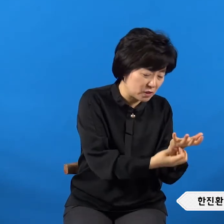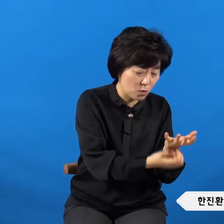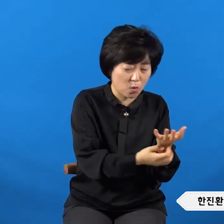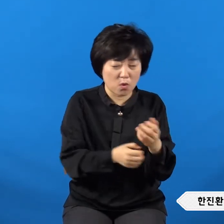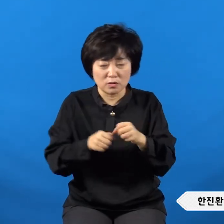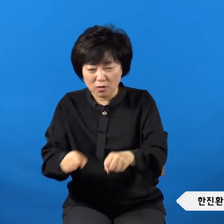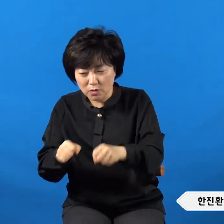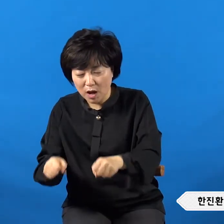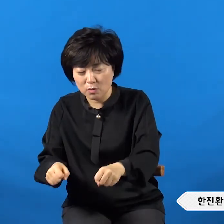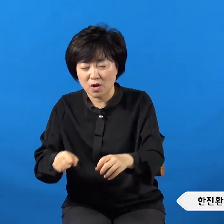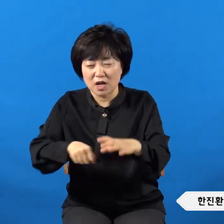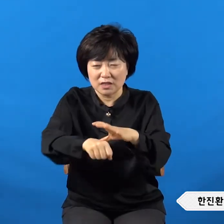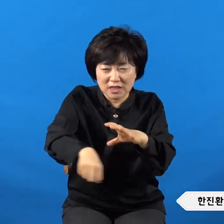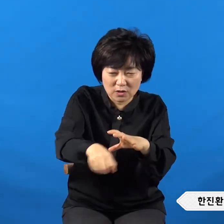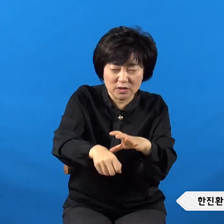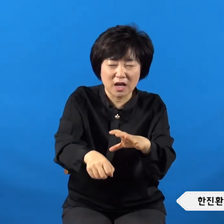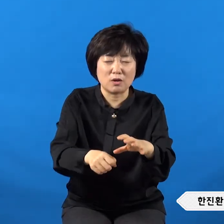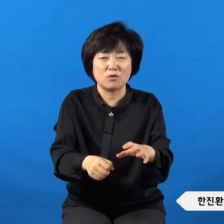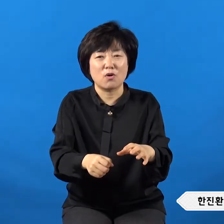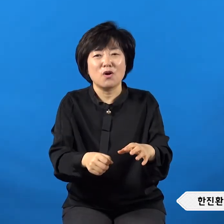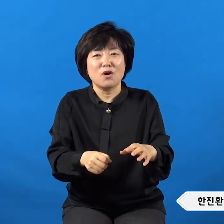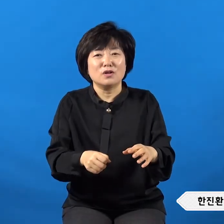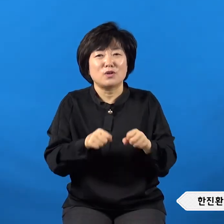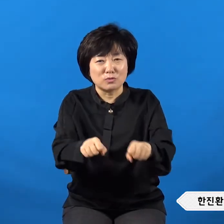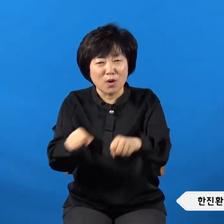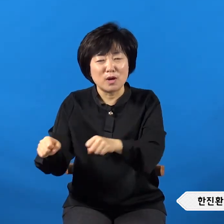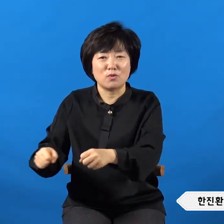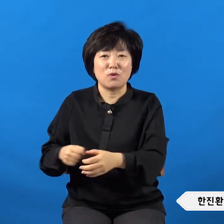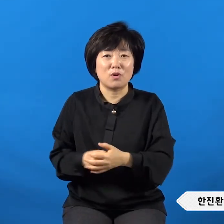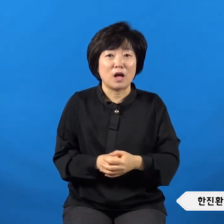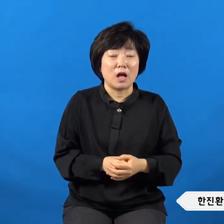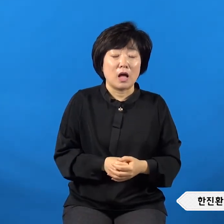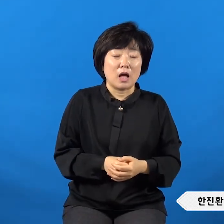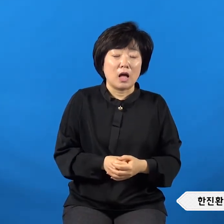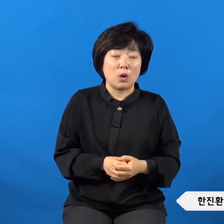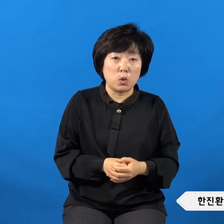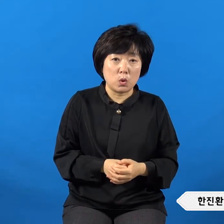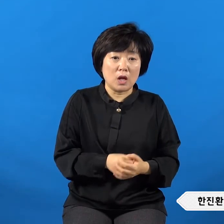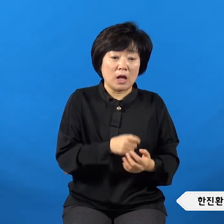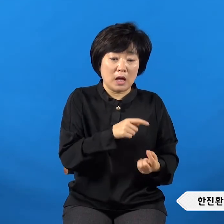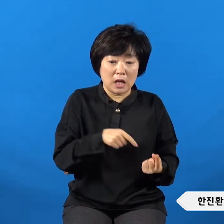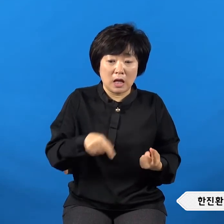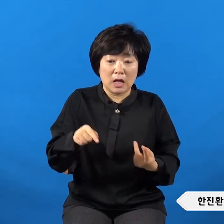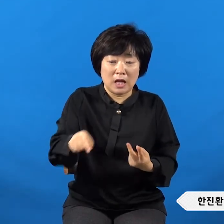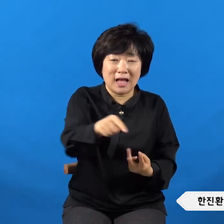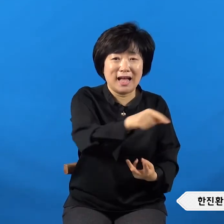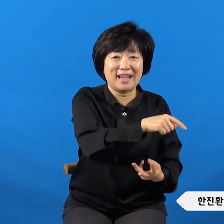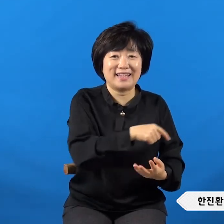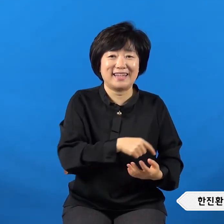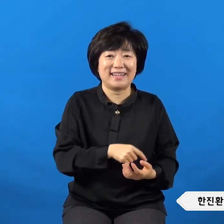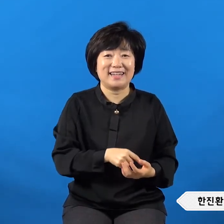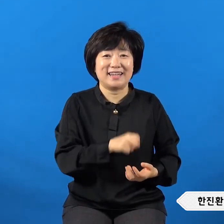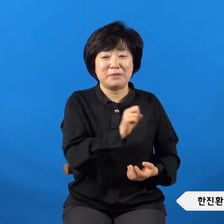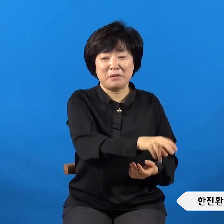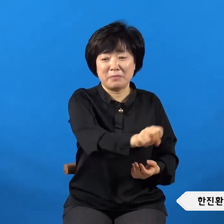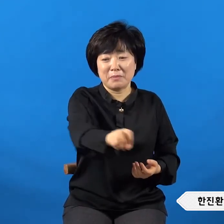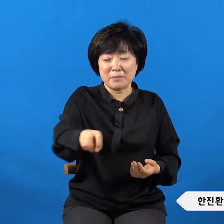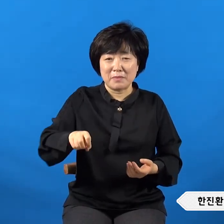밥 짓고 먹고 설거지하고 청소하고, 밥 짓고 먹고 설거지하고 청소하고, 숨이 가쁘네 그냥 얘기하려고.